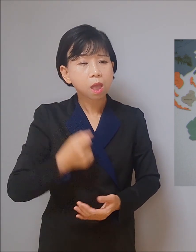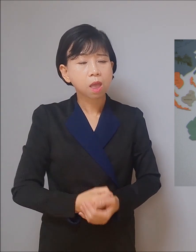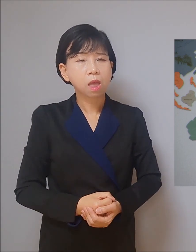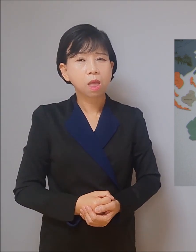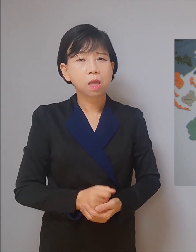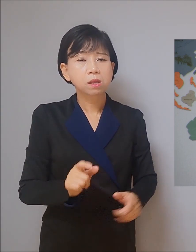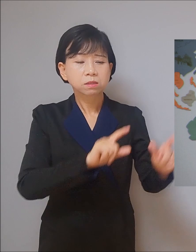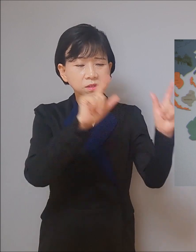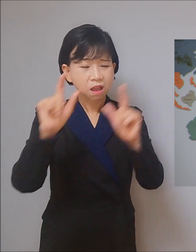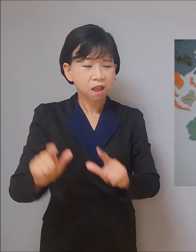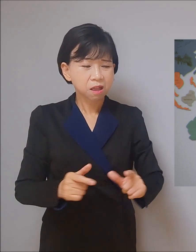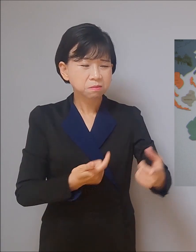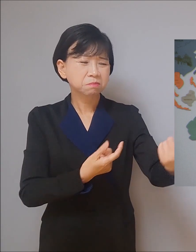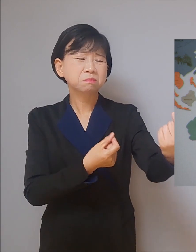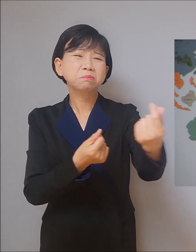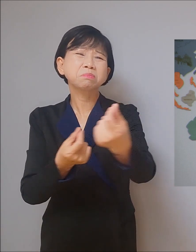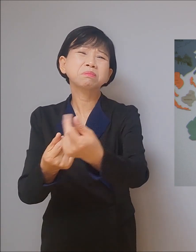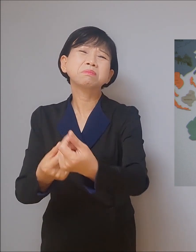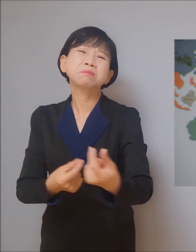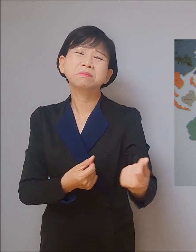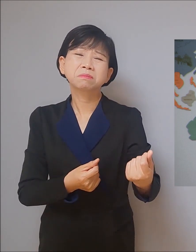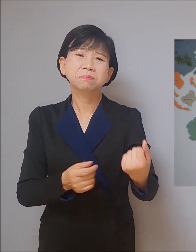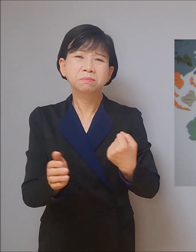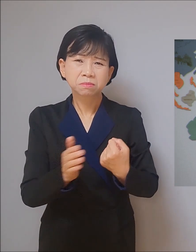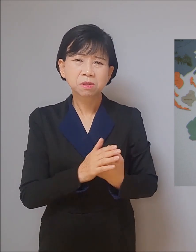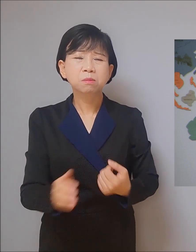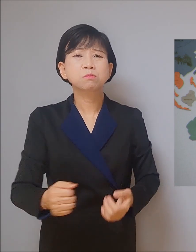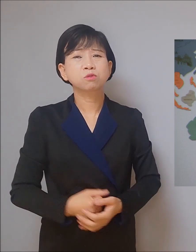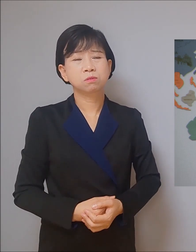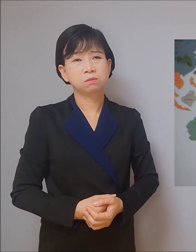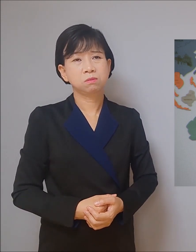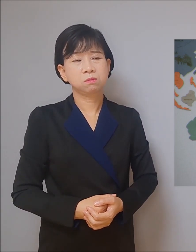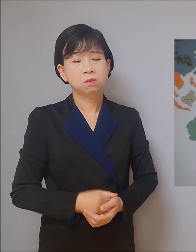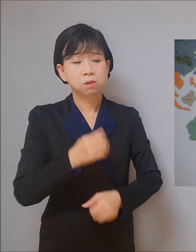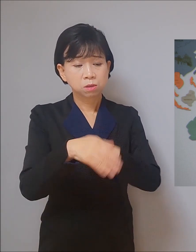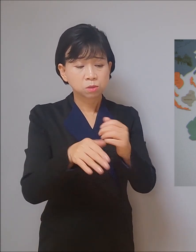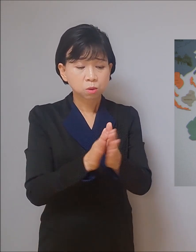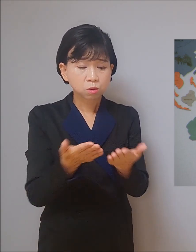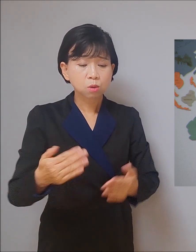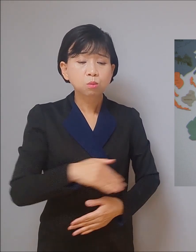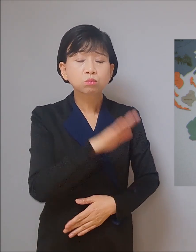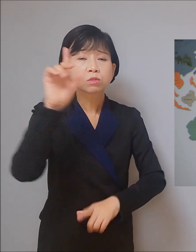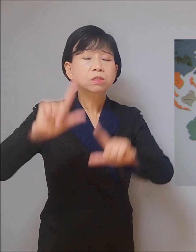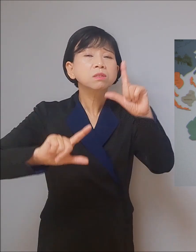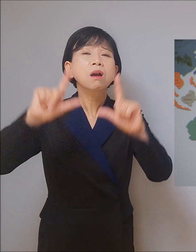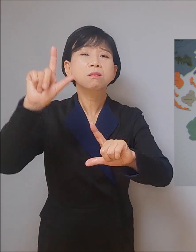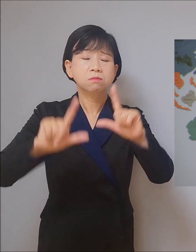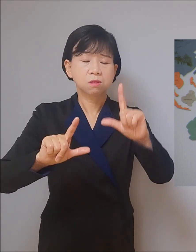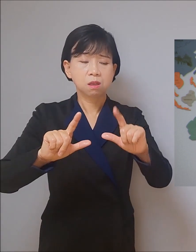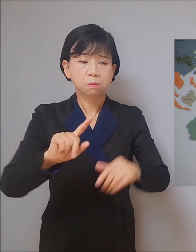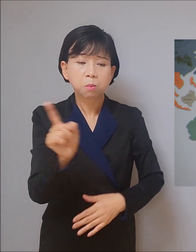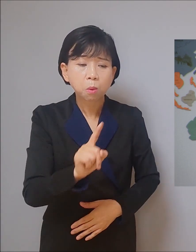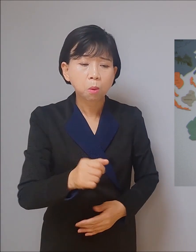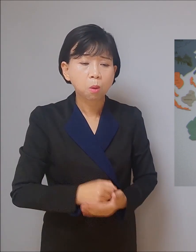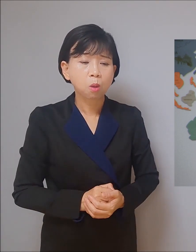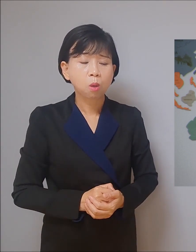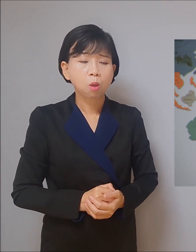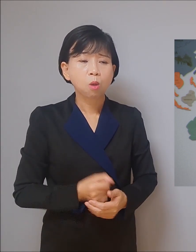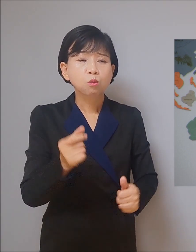그들과 별반 다를 바가 없기 때문입니다. 성경은 우리의 상태에 대해 말씀합니다. 구원을 얻기 전